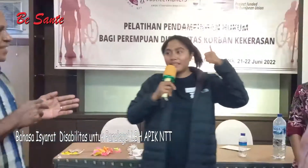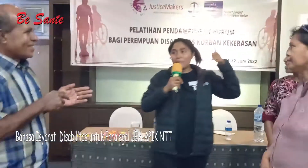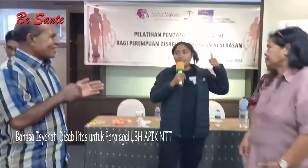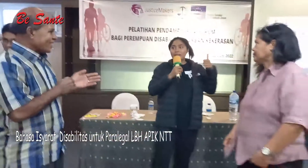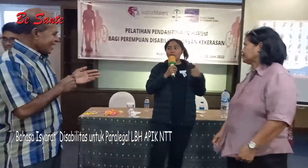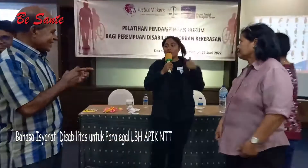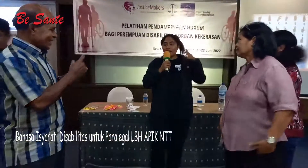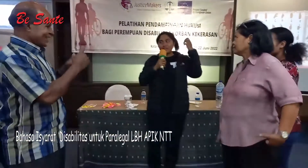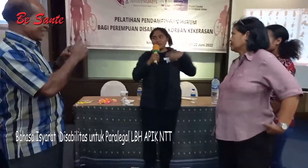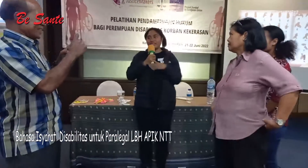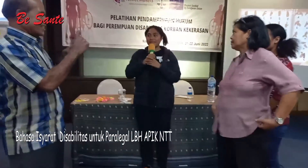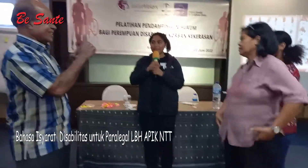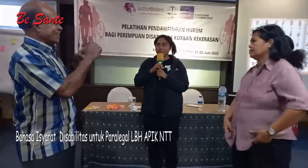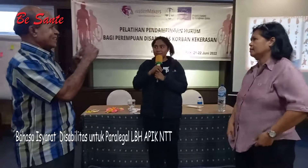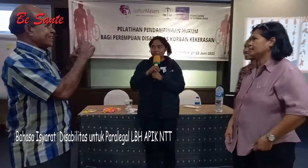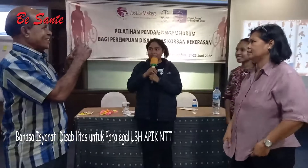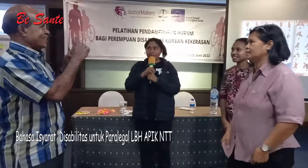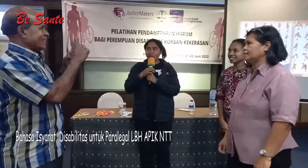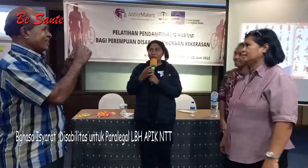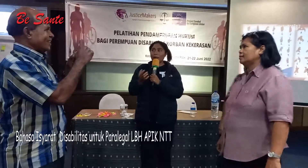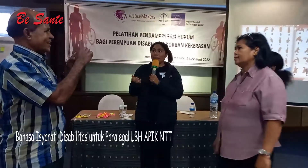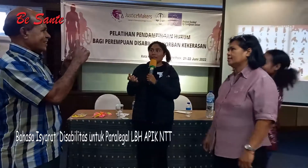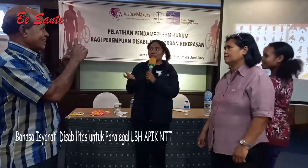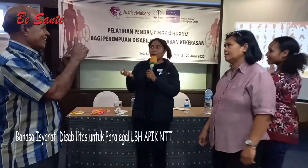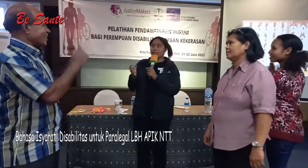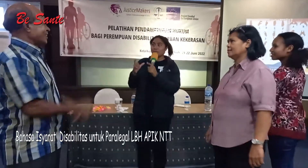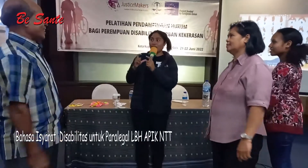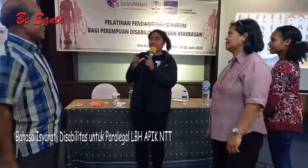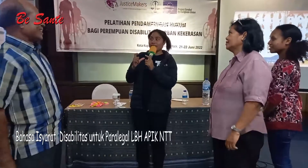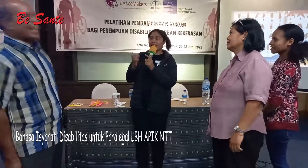Tambah ilmu, lanjut. Oke, bapak tiba-tiba datang su S.